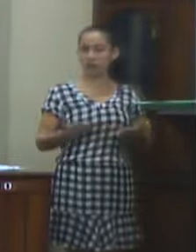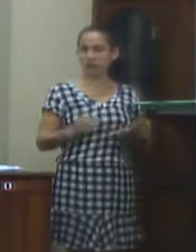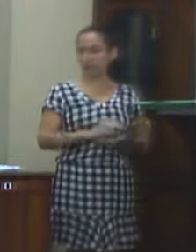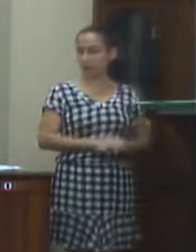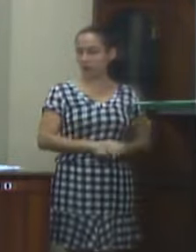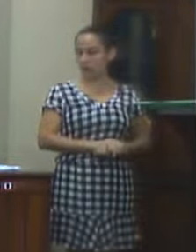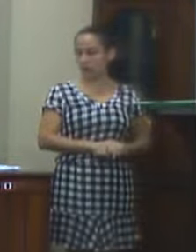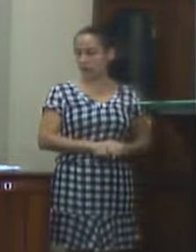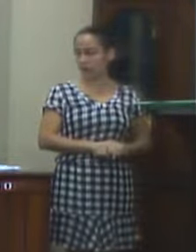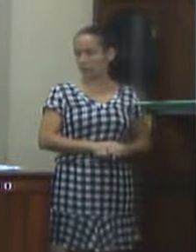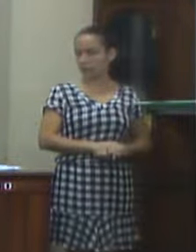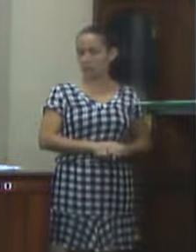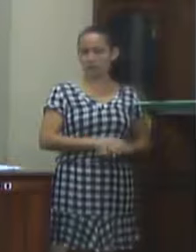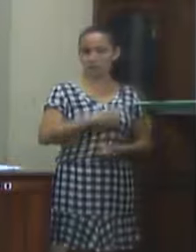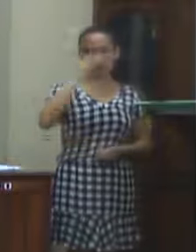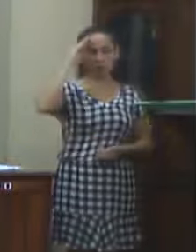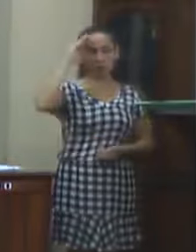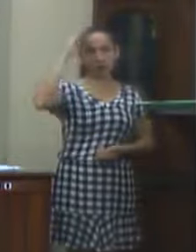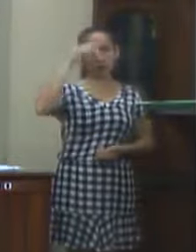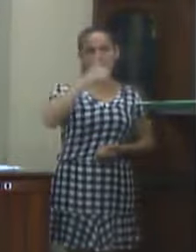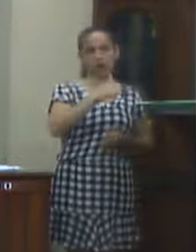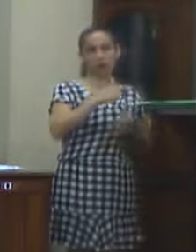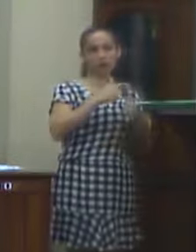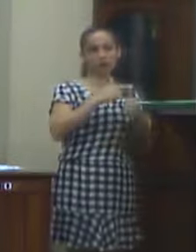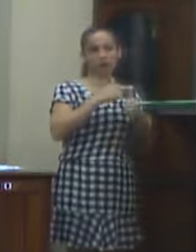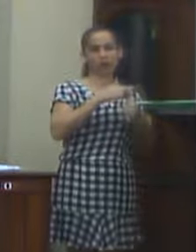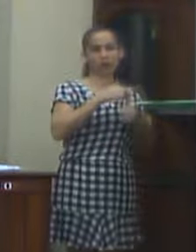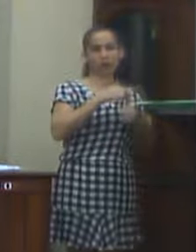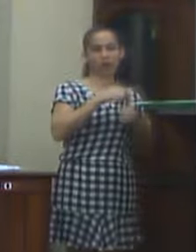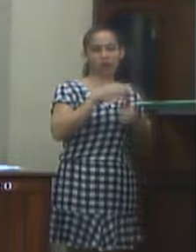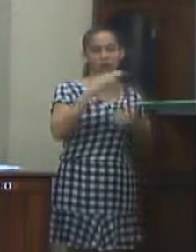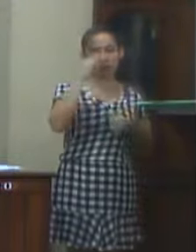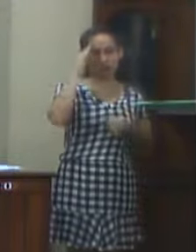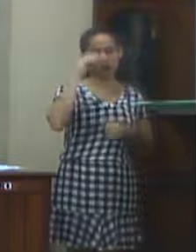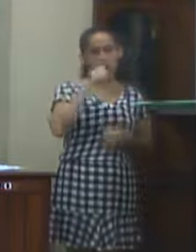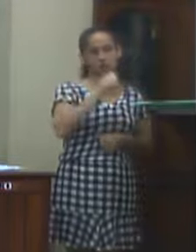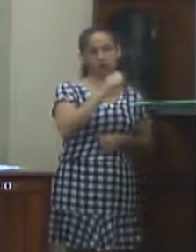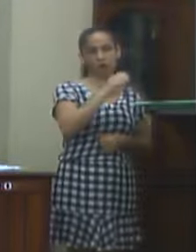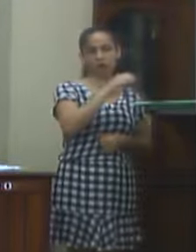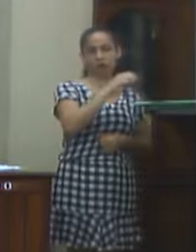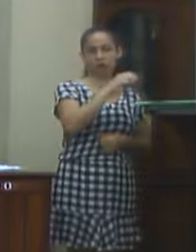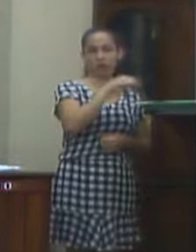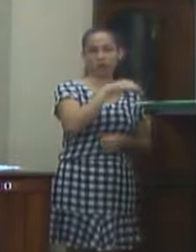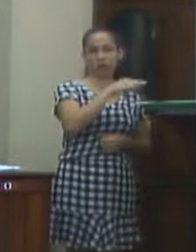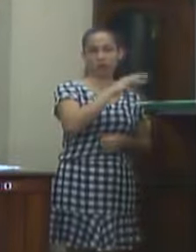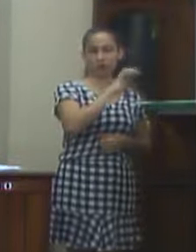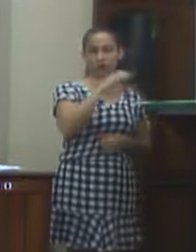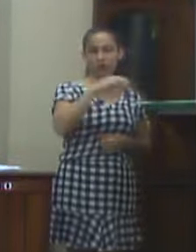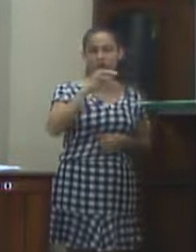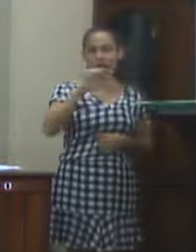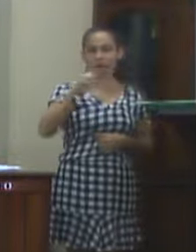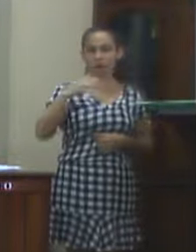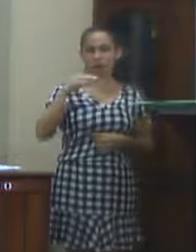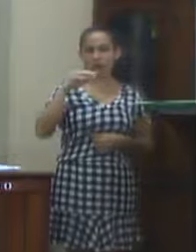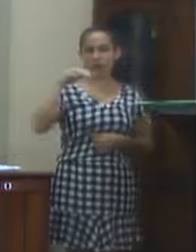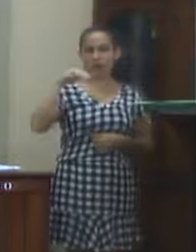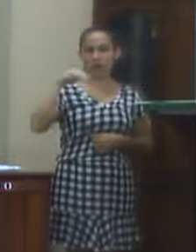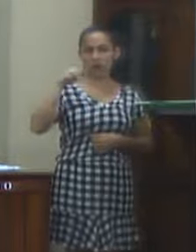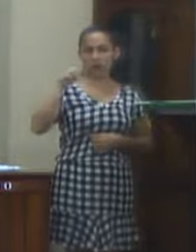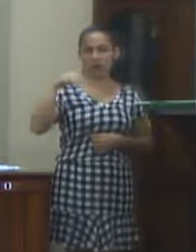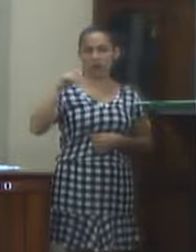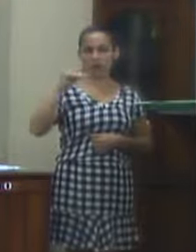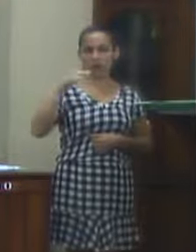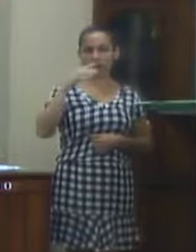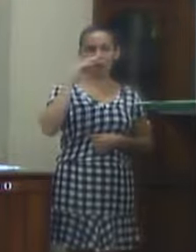Convite. O comandante do 1º Esquadrão de Cavalaria Leve, Esquadrão Tenente Amaro, Major Rafael